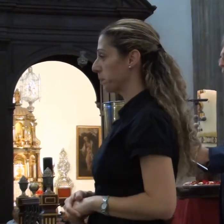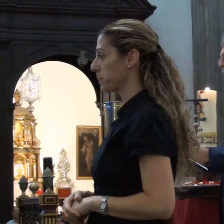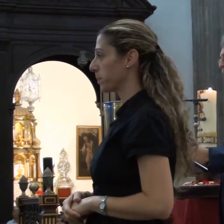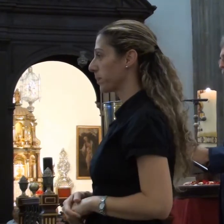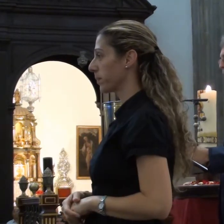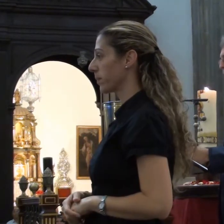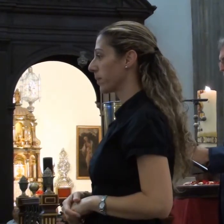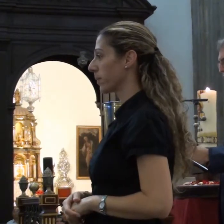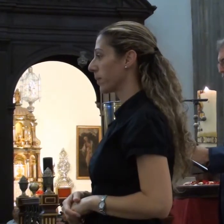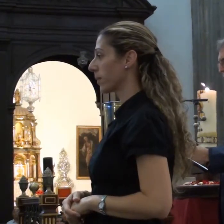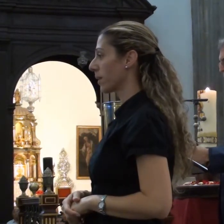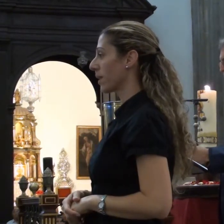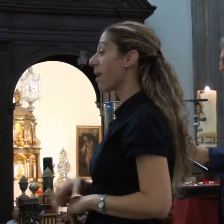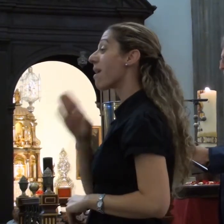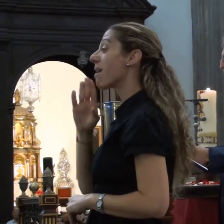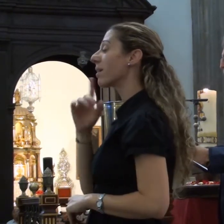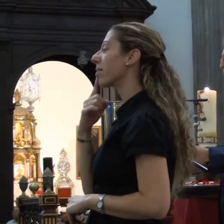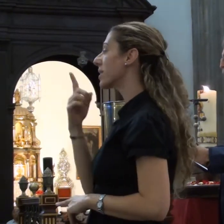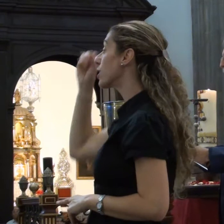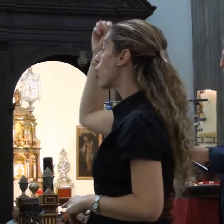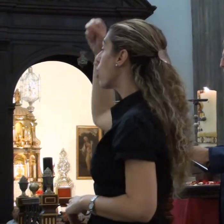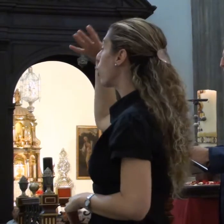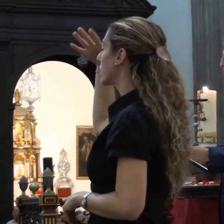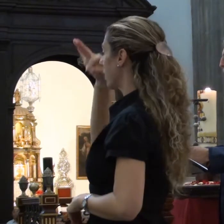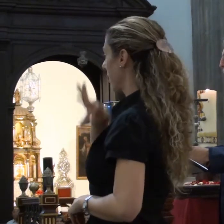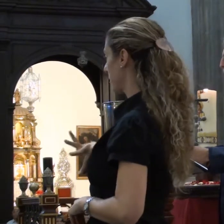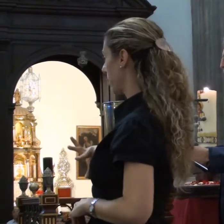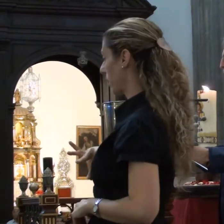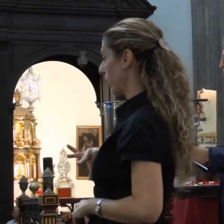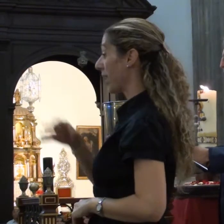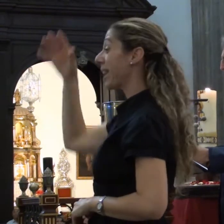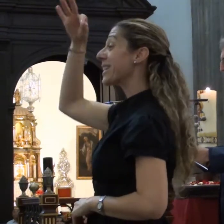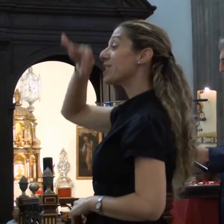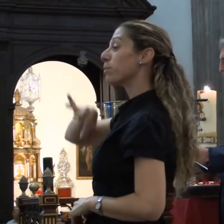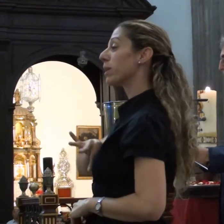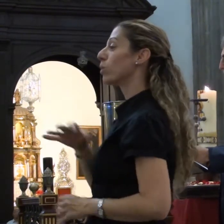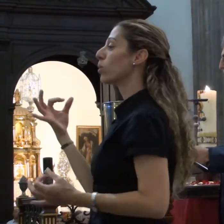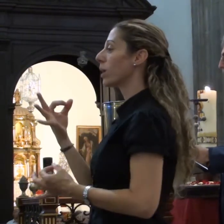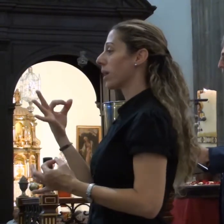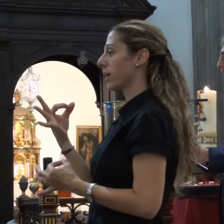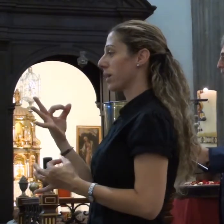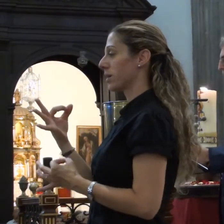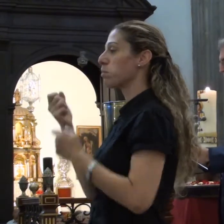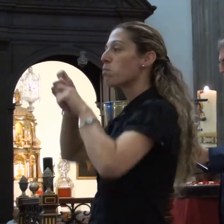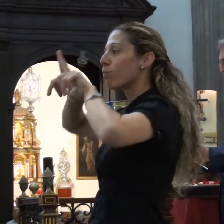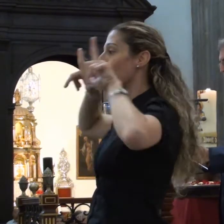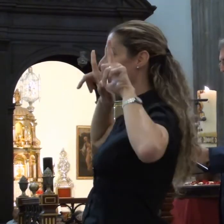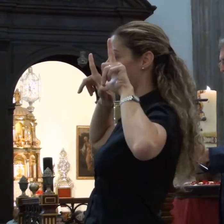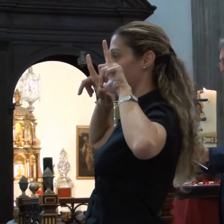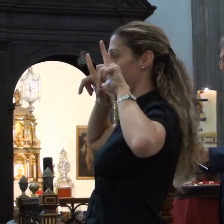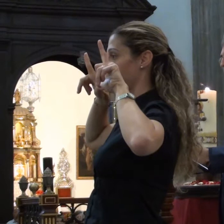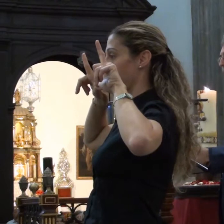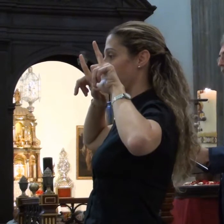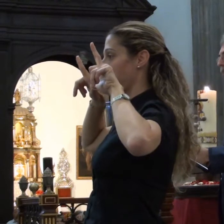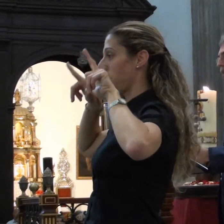luz del espíritu decíamos antes el espíritu es el gran protagonista de la vida de la iglesia es el alma que